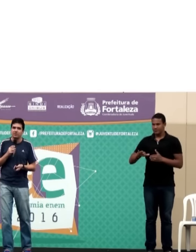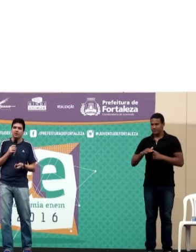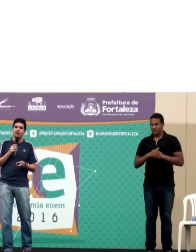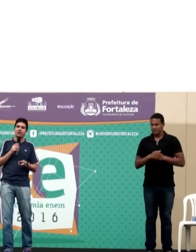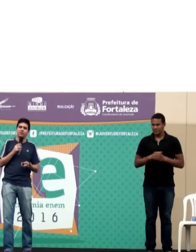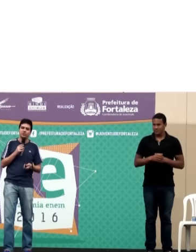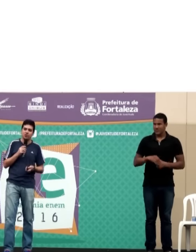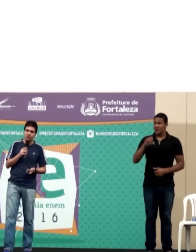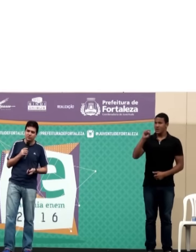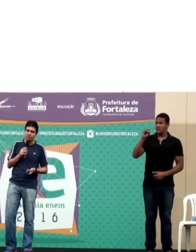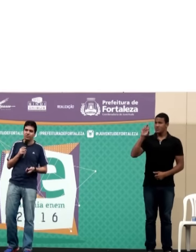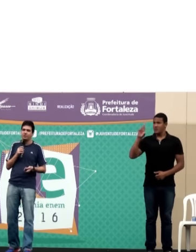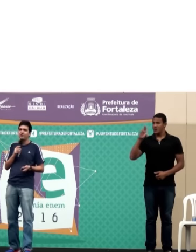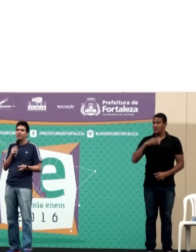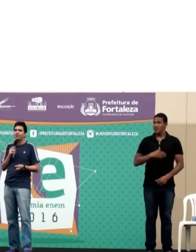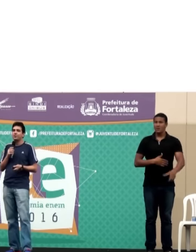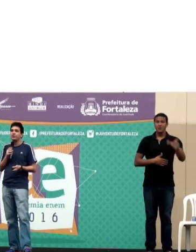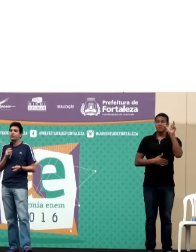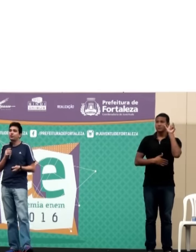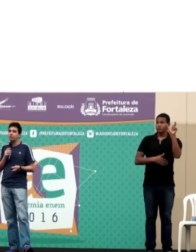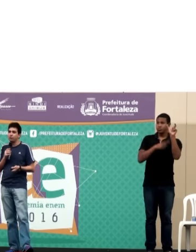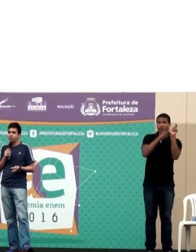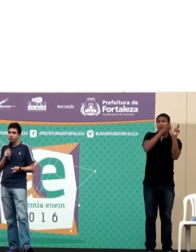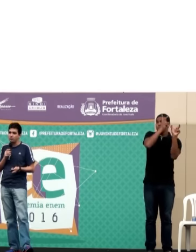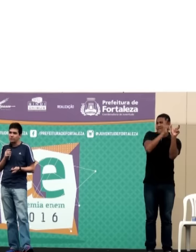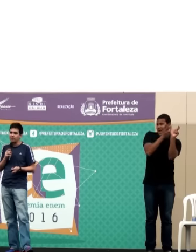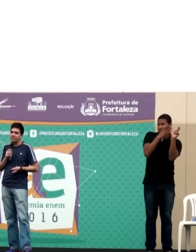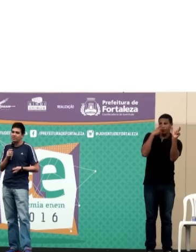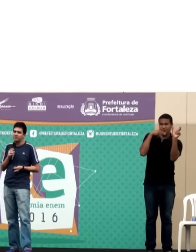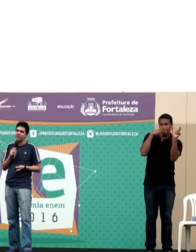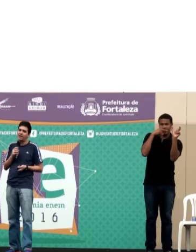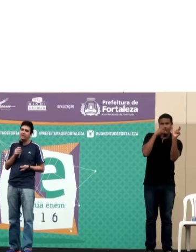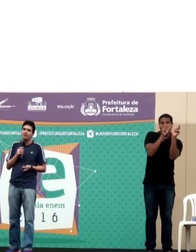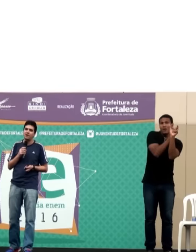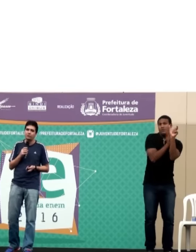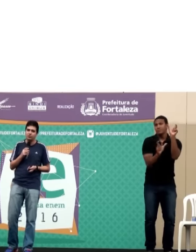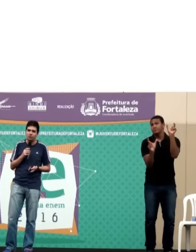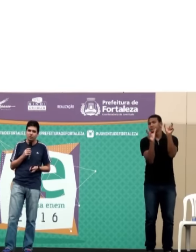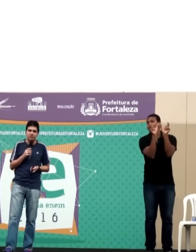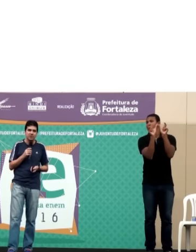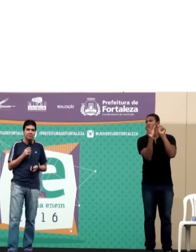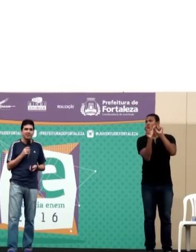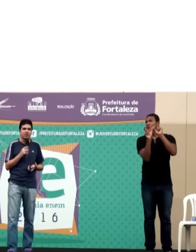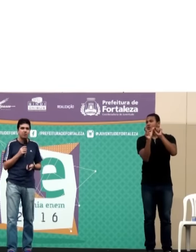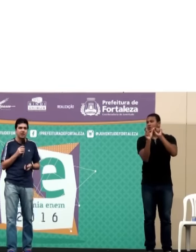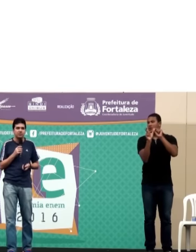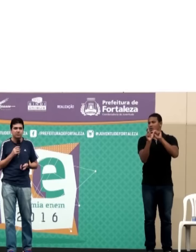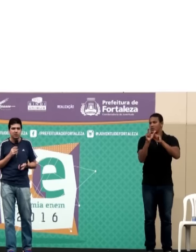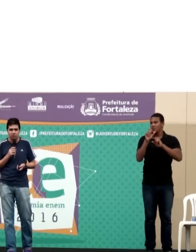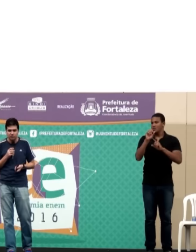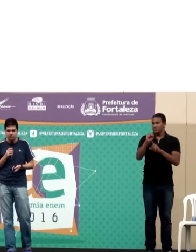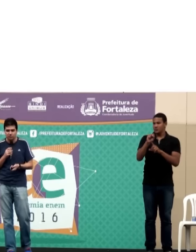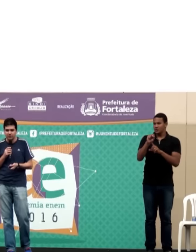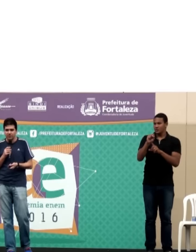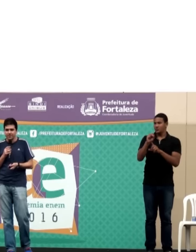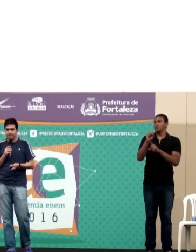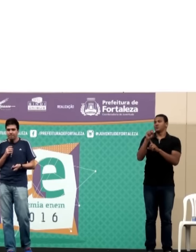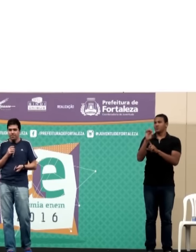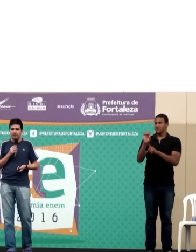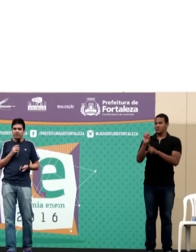SROH2 é o hidróxido de estrôncio. Esse SR é o estrôncio, ele é um metal alcalino